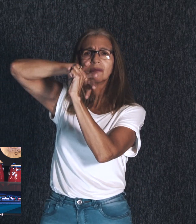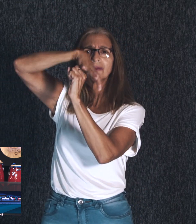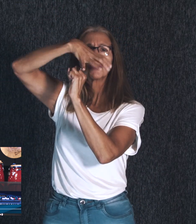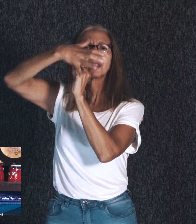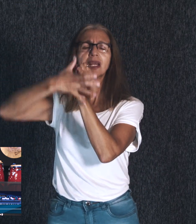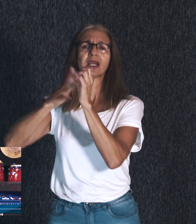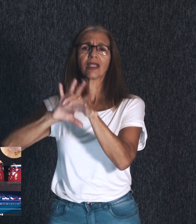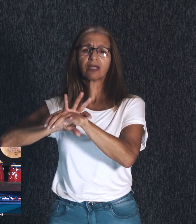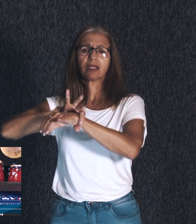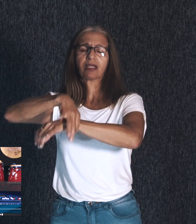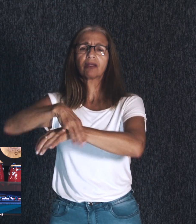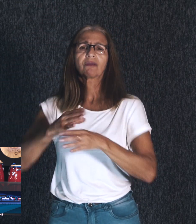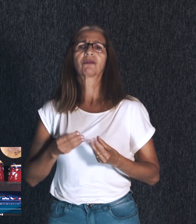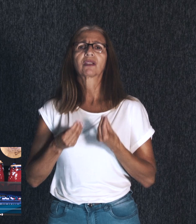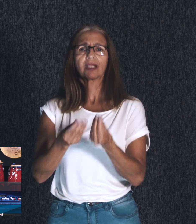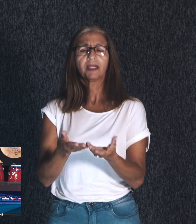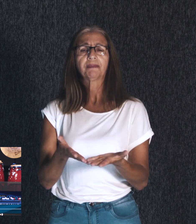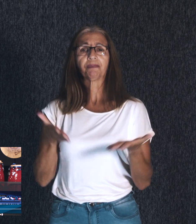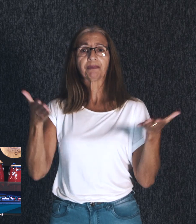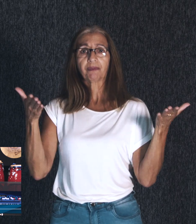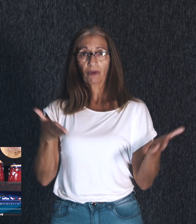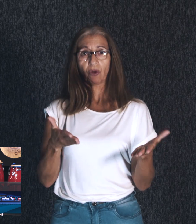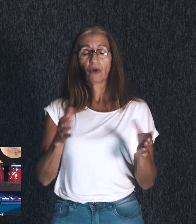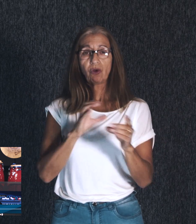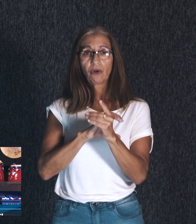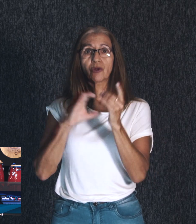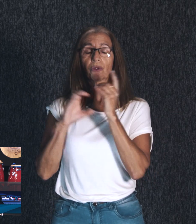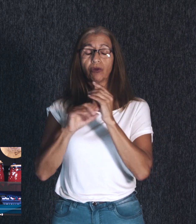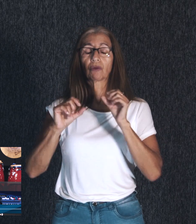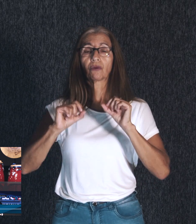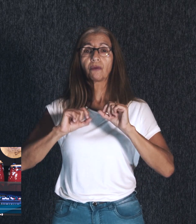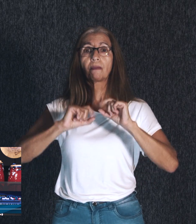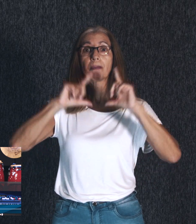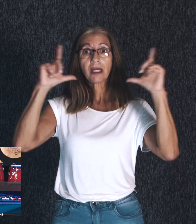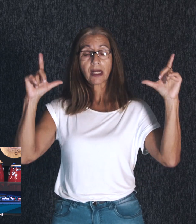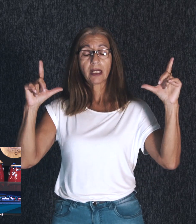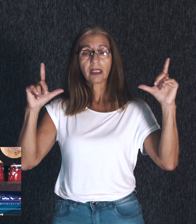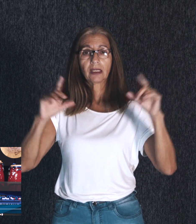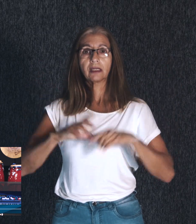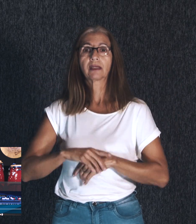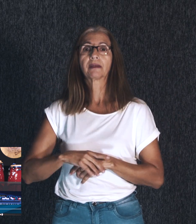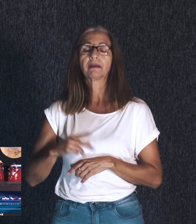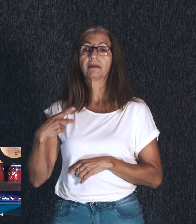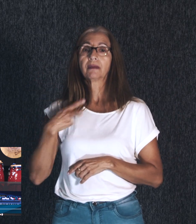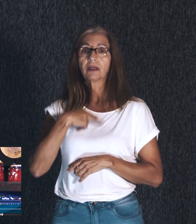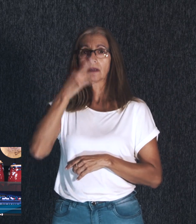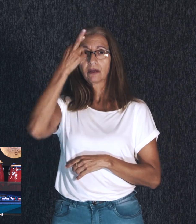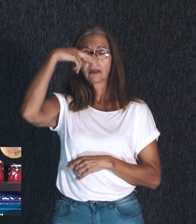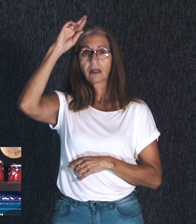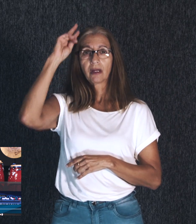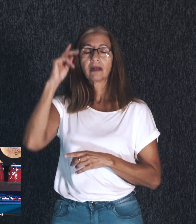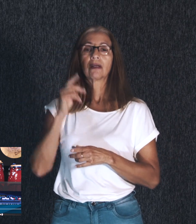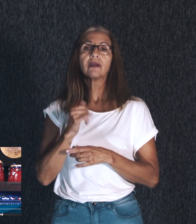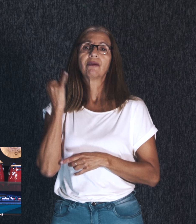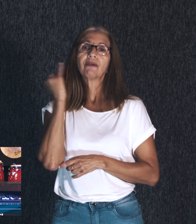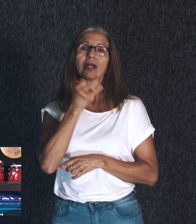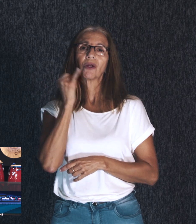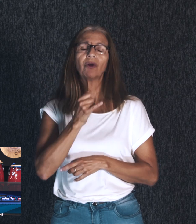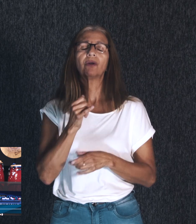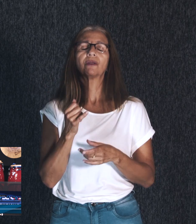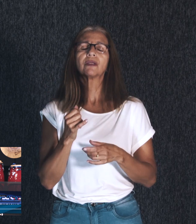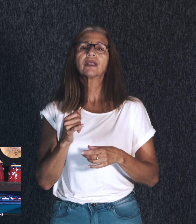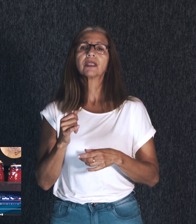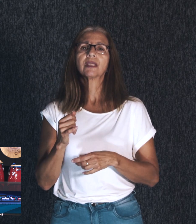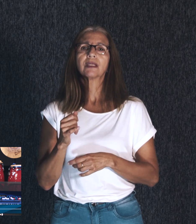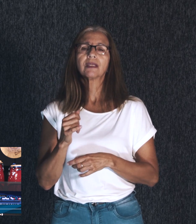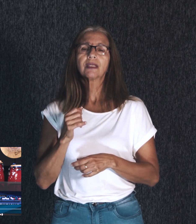protegido. Hoje pela manhã eu li o Salmo 91. Meditamos nessa passagem do Salmo 91, e a Bíblia